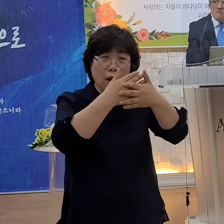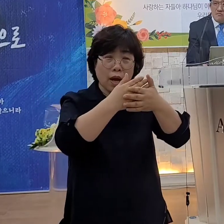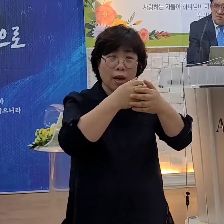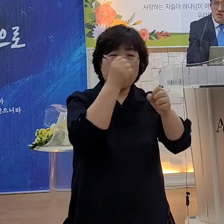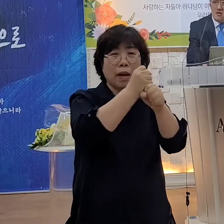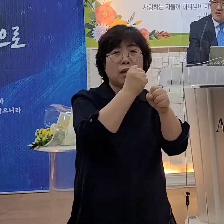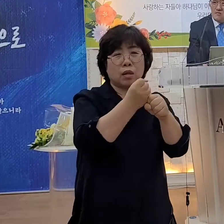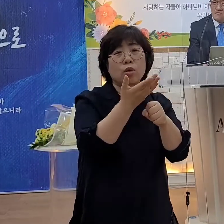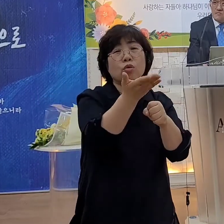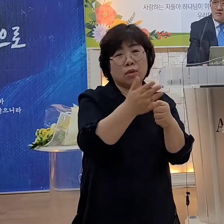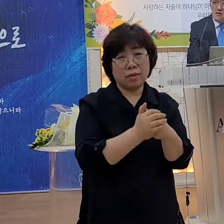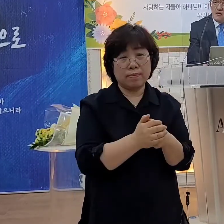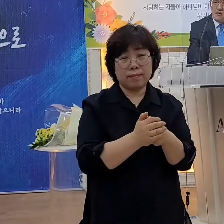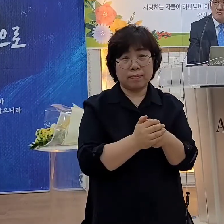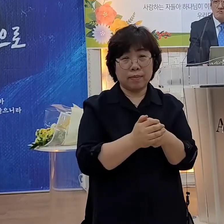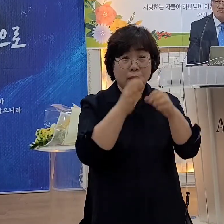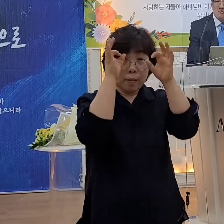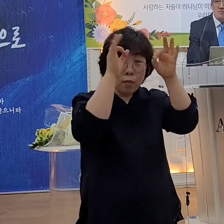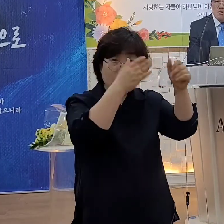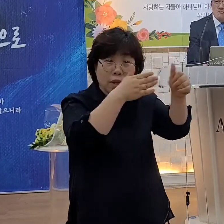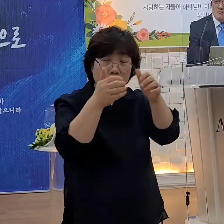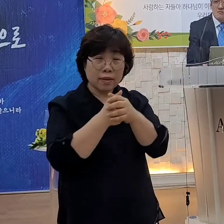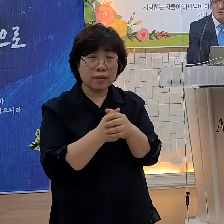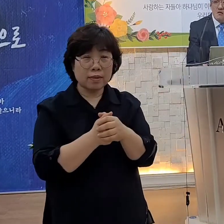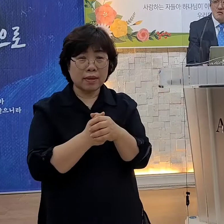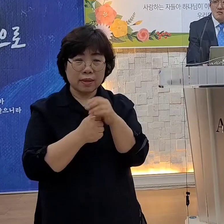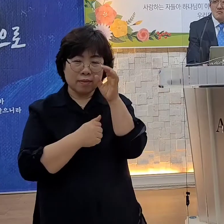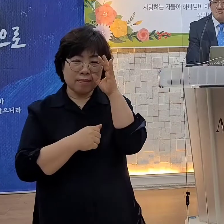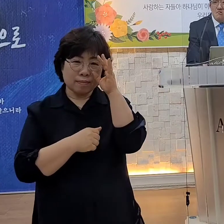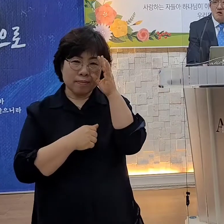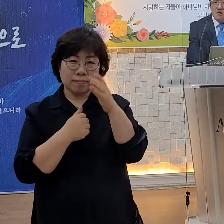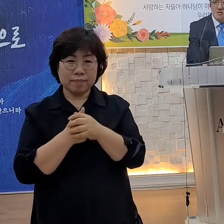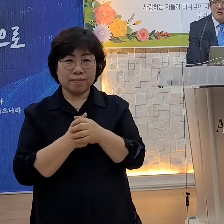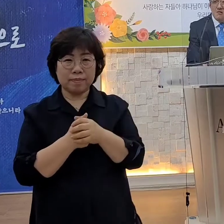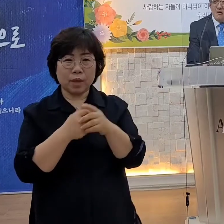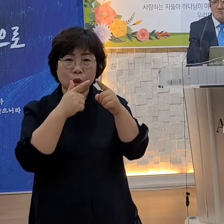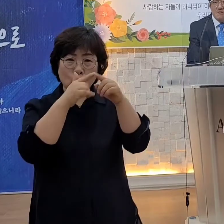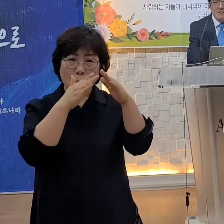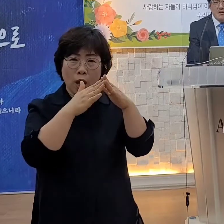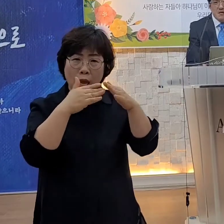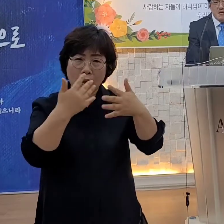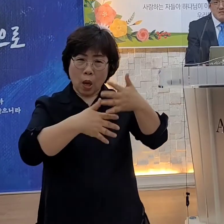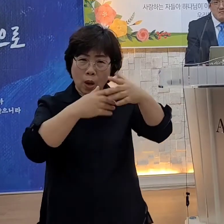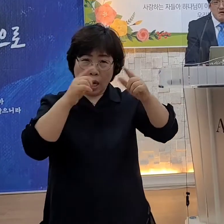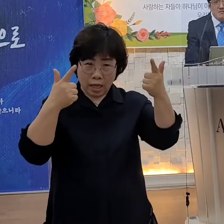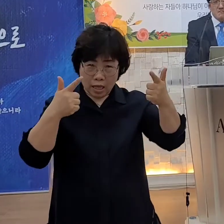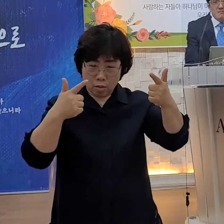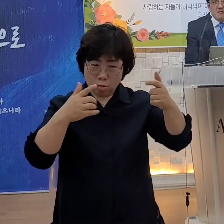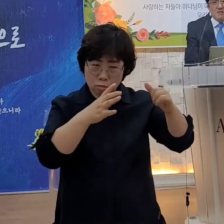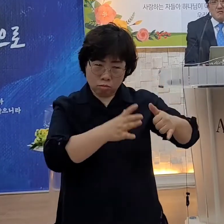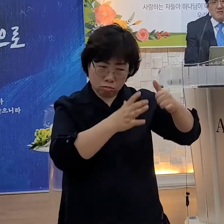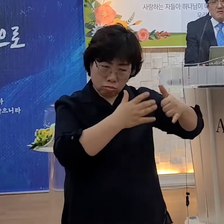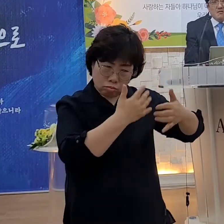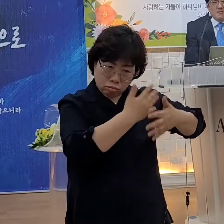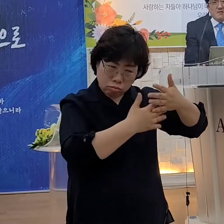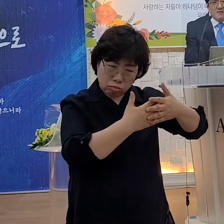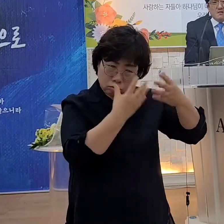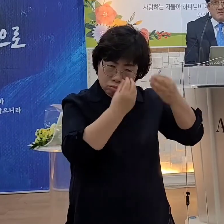제가 하고 싶은 얘기가 있어요. 뭐 굳이 목사님 이 교회 영화도 아니고 일반 세상 영화 가지고